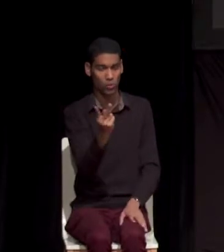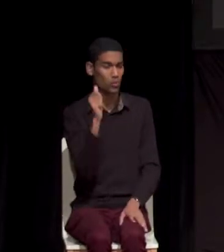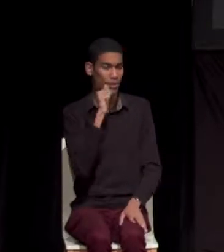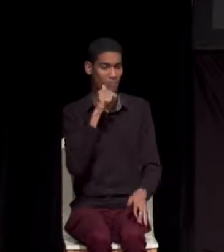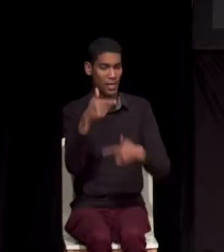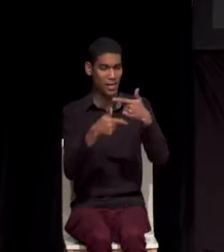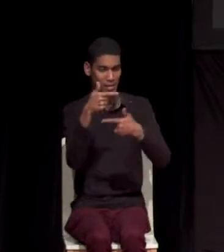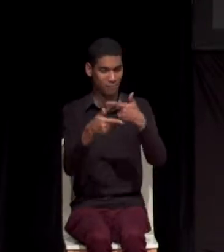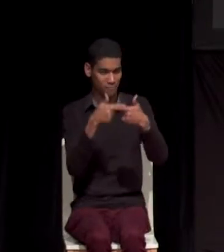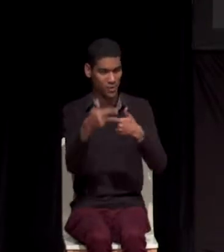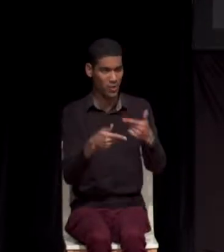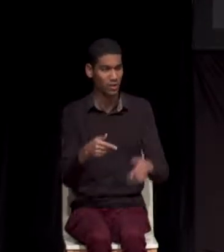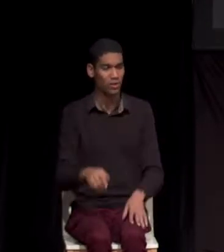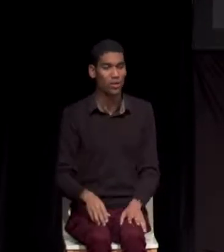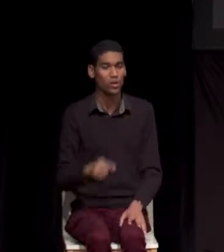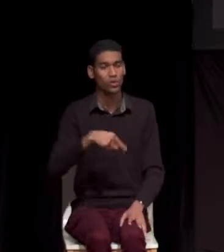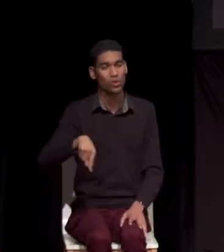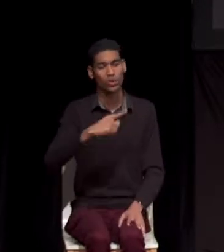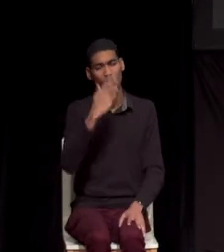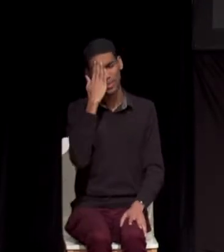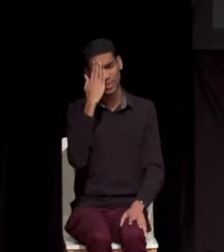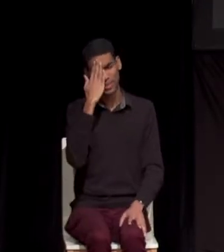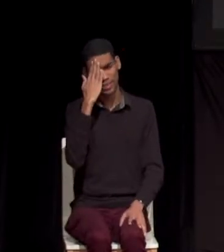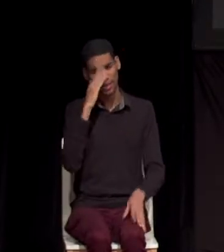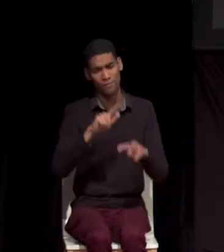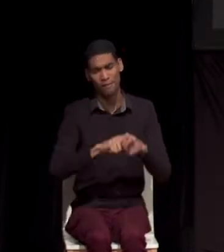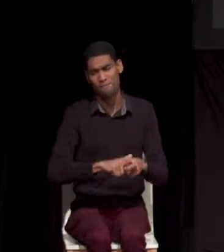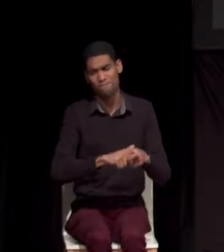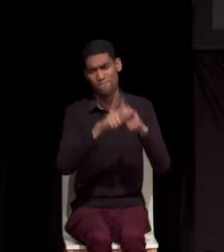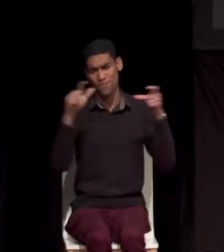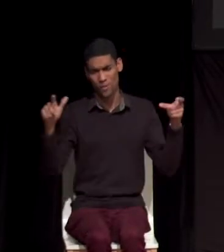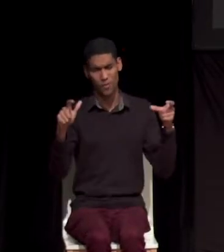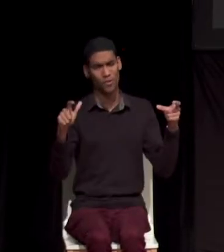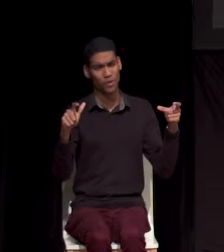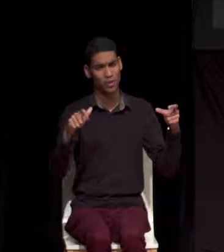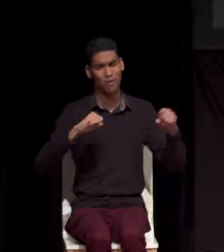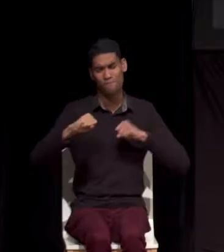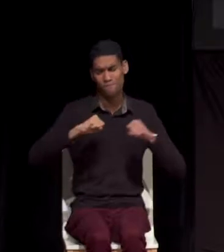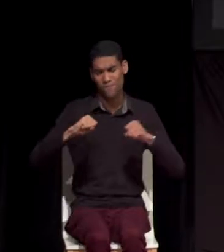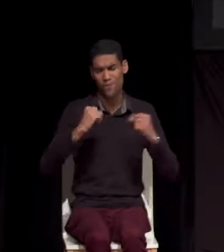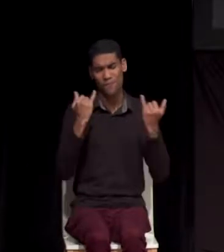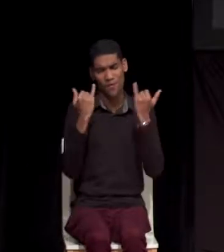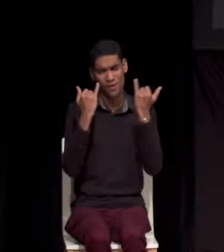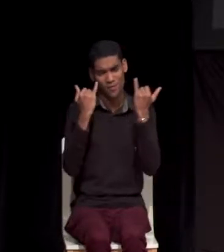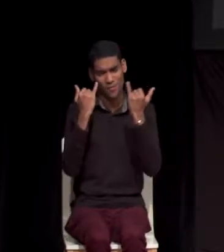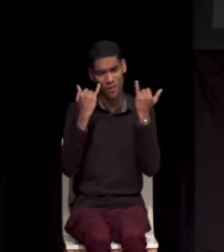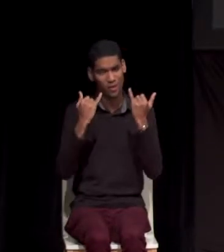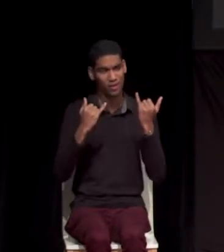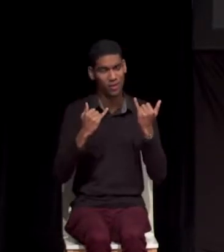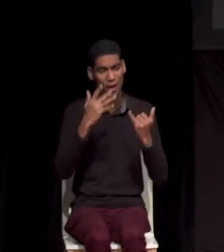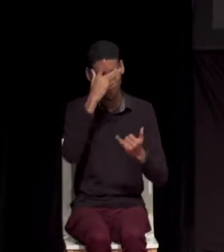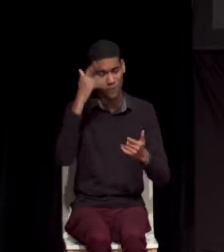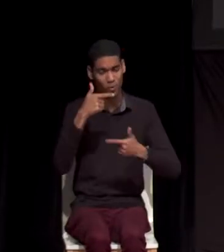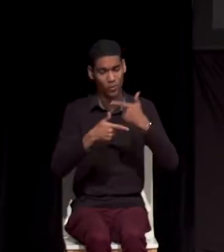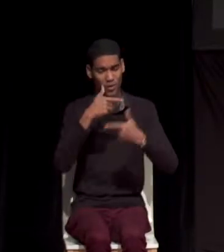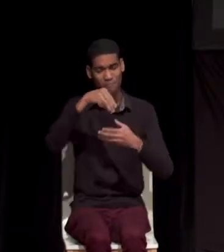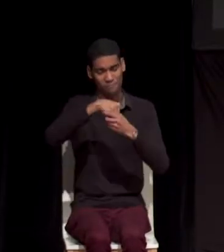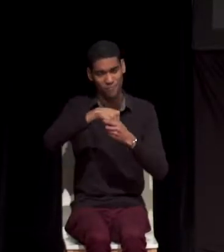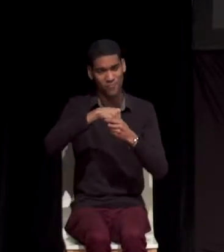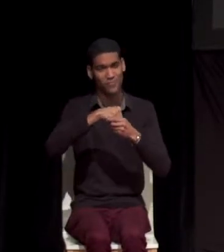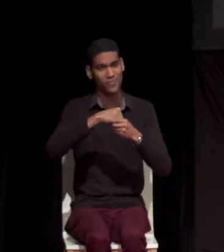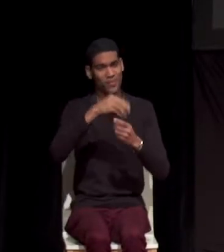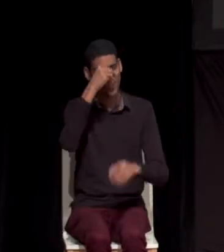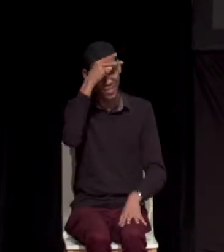atuam, a gente sabe que boa parte do movimento formativo, como professora da rede que já atuou nesse movimento formativo